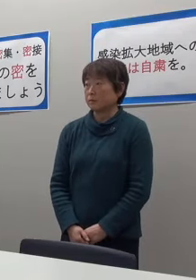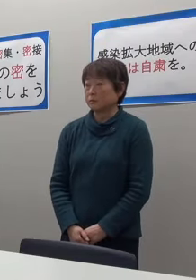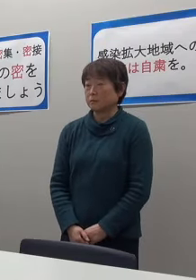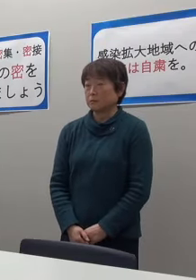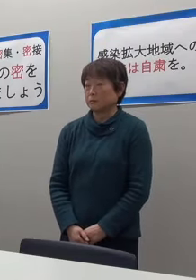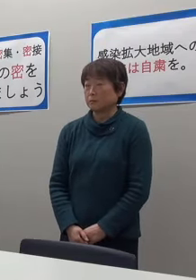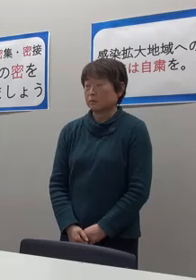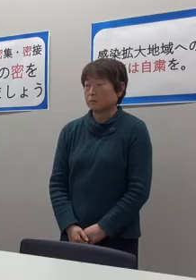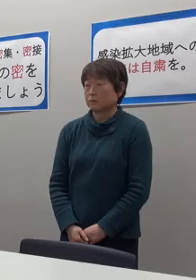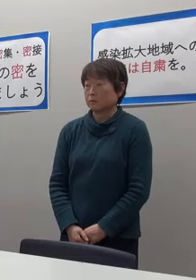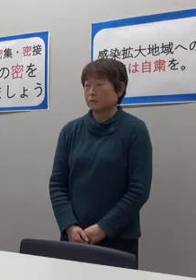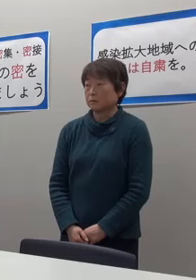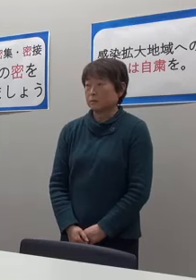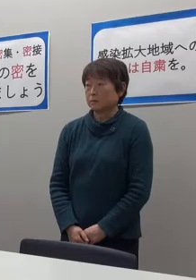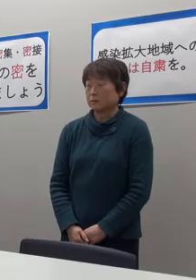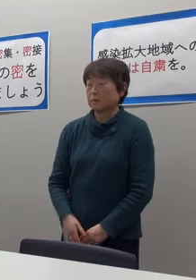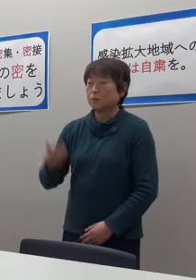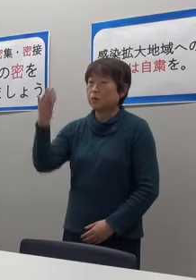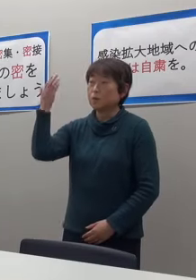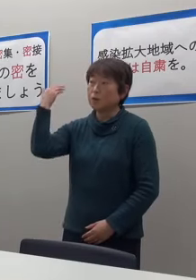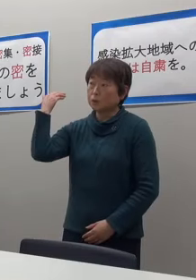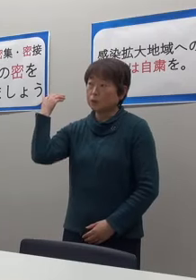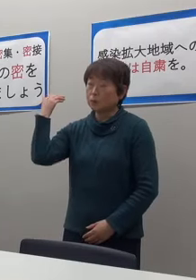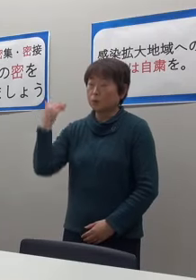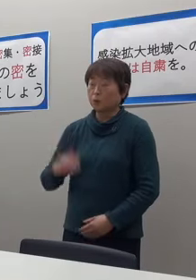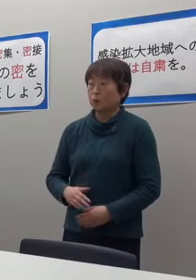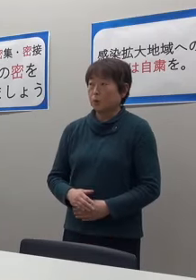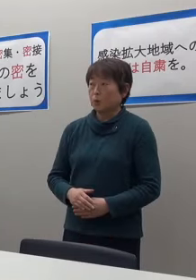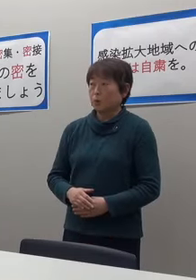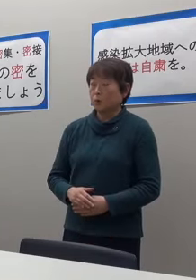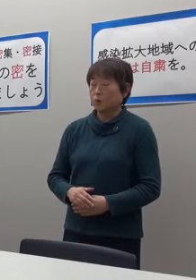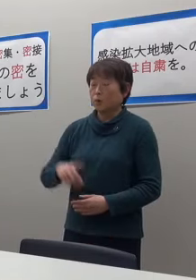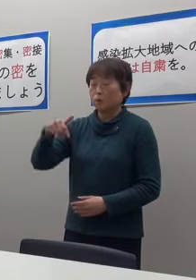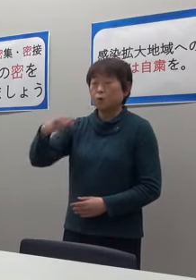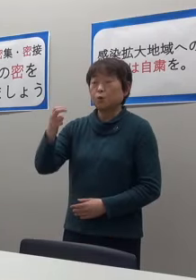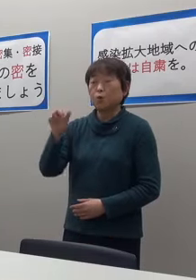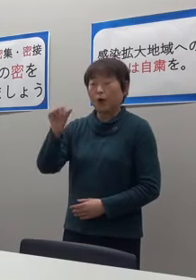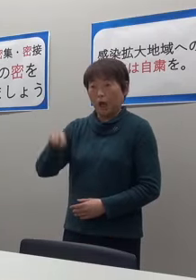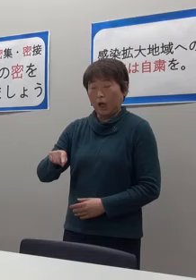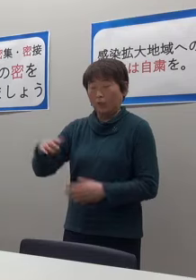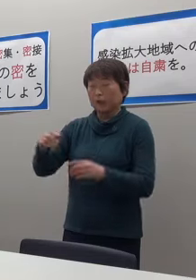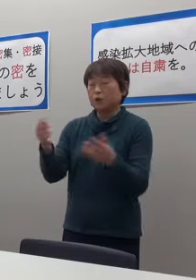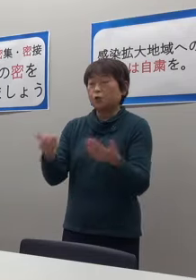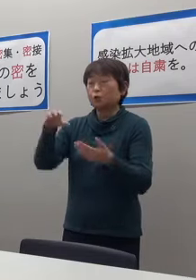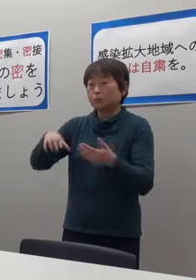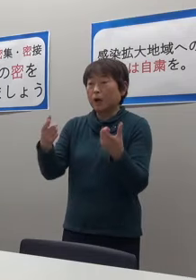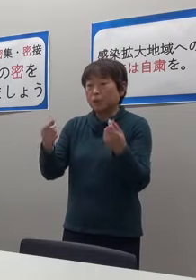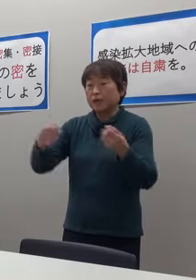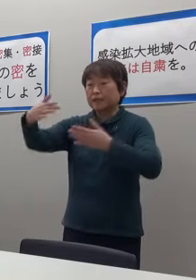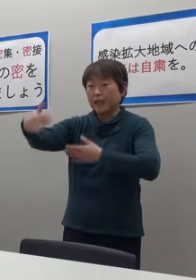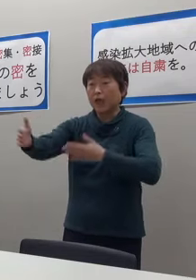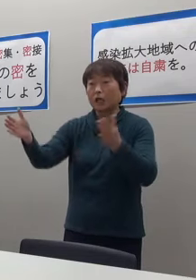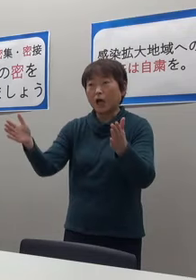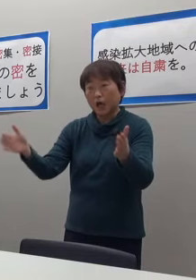福島民放佐藤です。先ほどこのフロアという表現がその職場のですね、表現というフロア